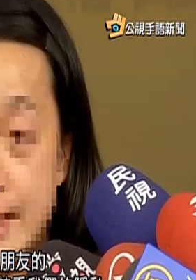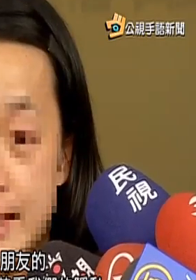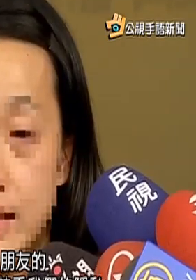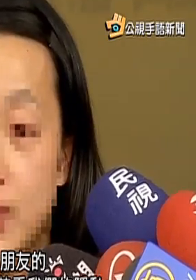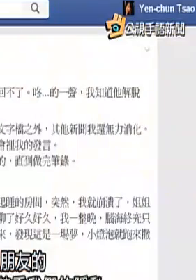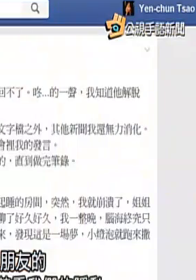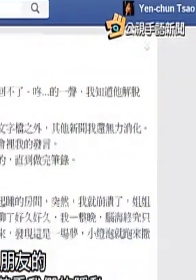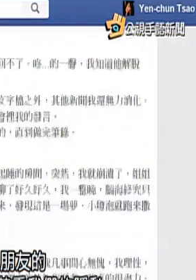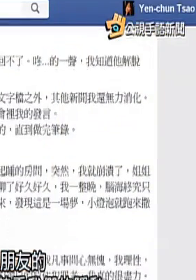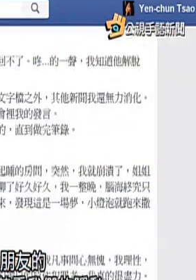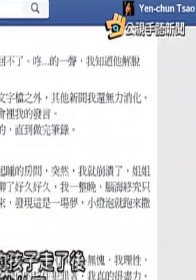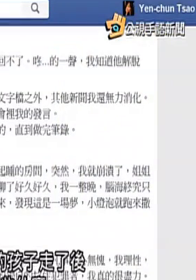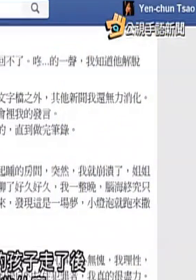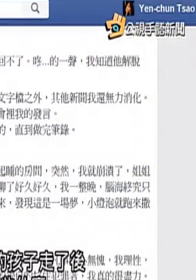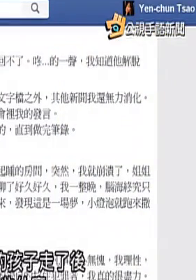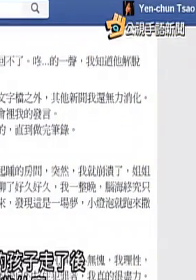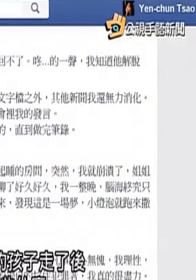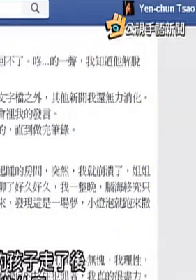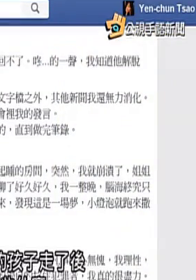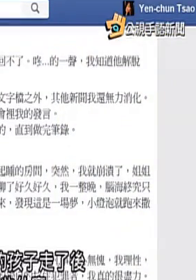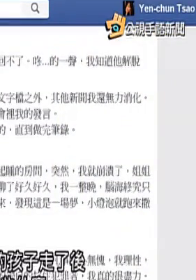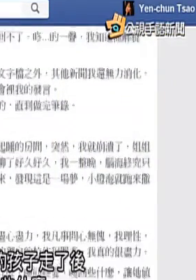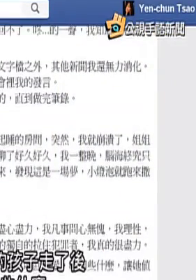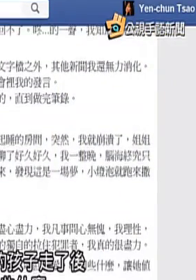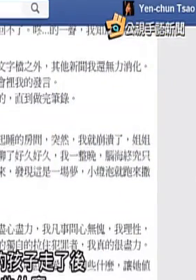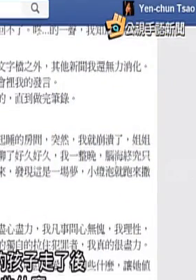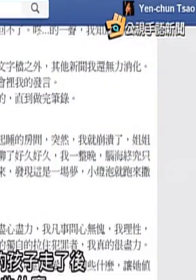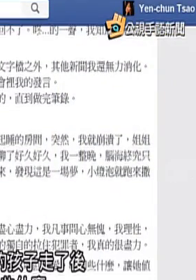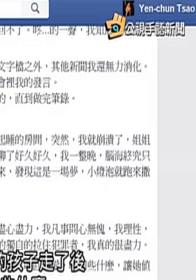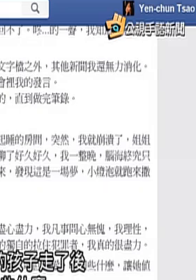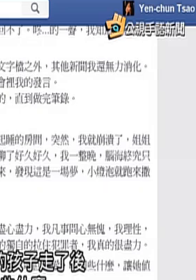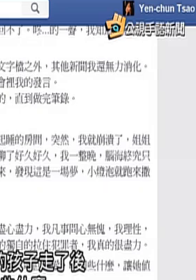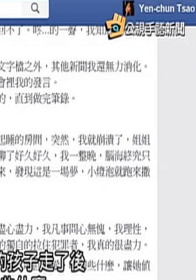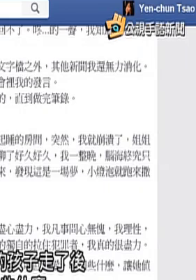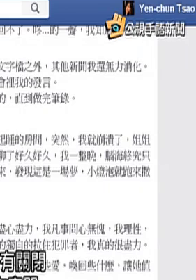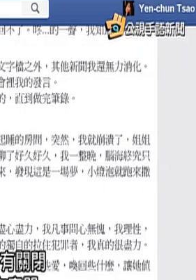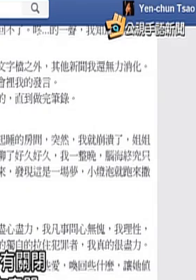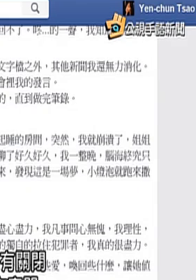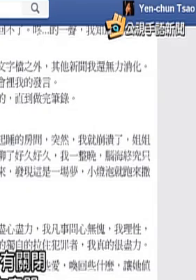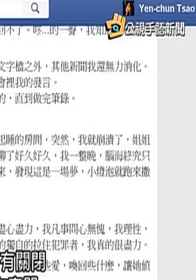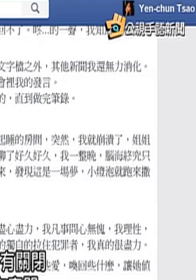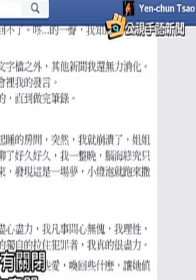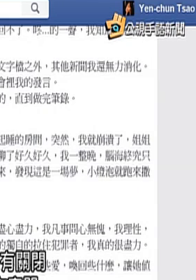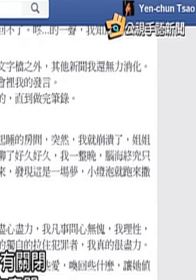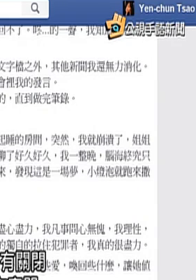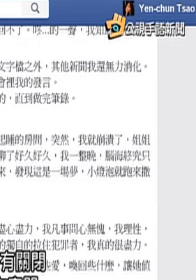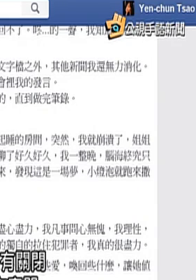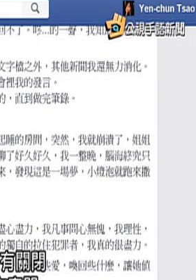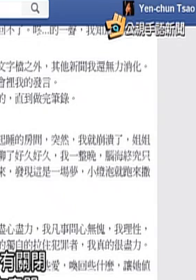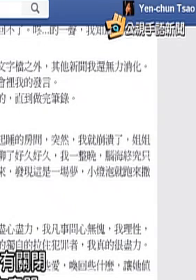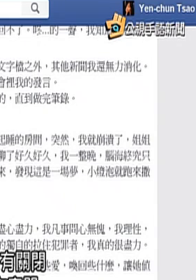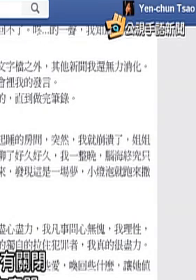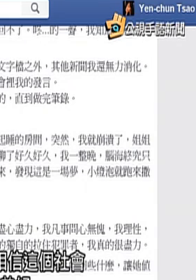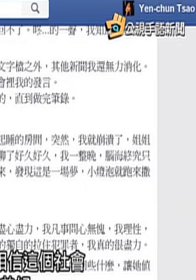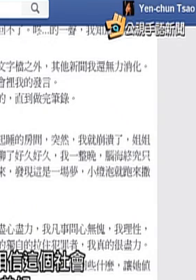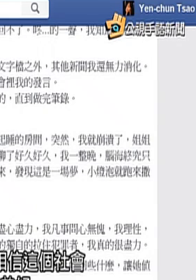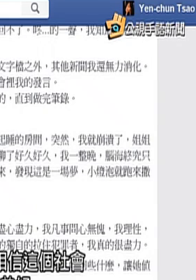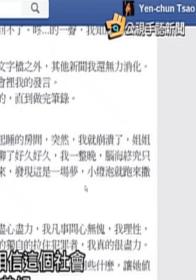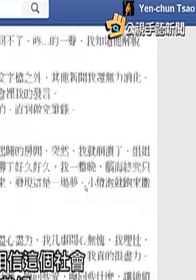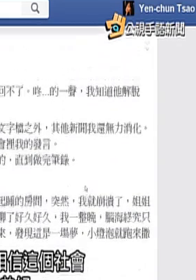私。 希望自己心爱的孩子走了之后可以留下些什么。刘妈妈没有关闭网络发文空间，表示依旧愿意相信这个